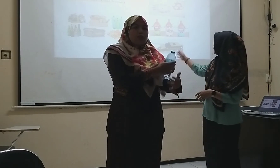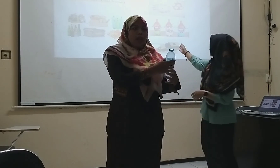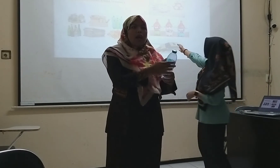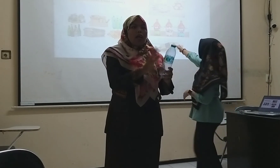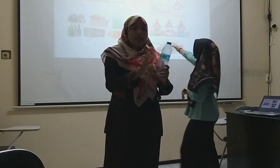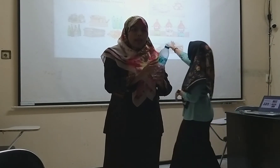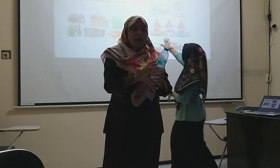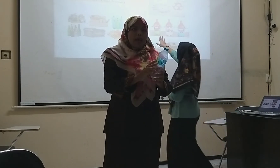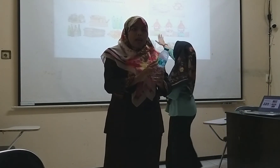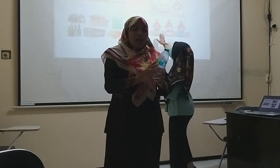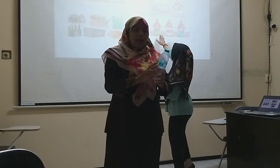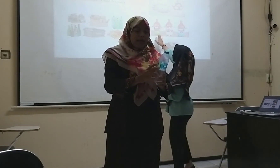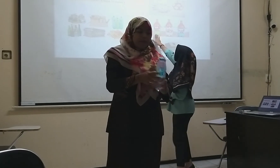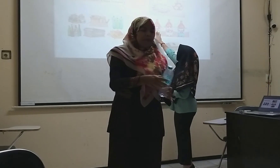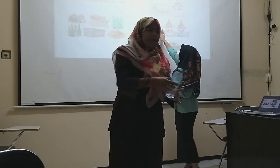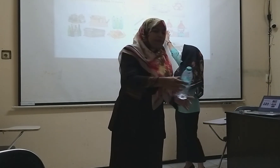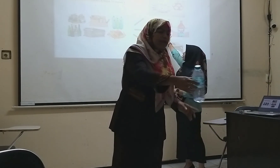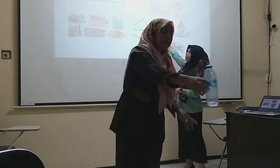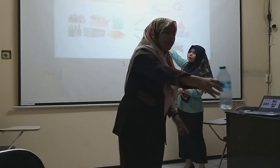Nah, ini adalah